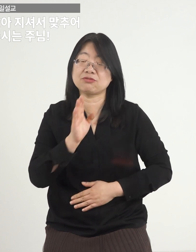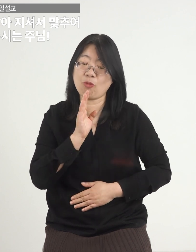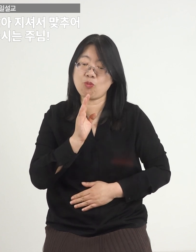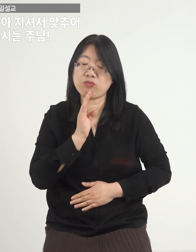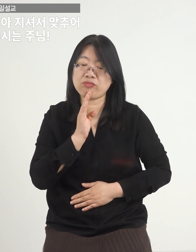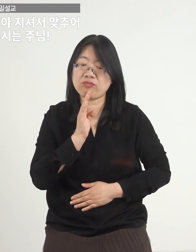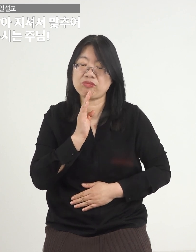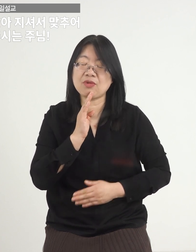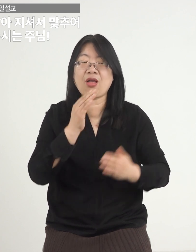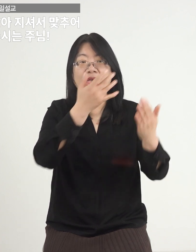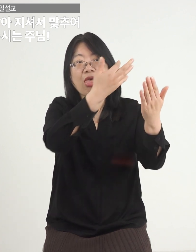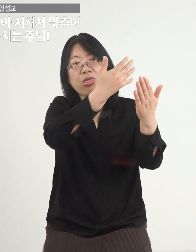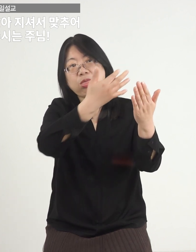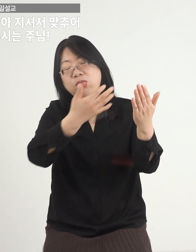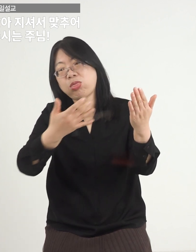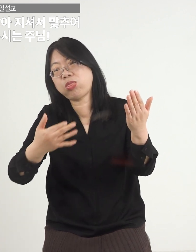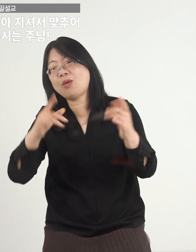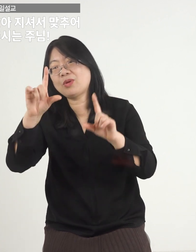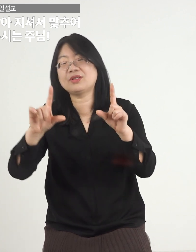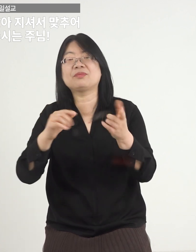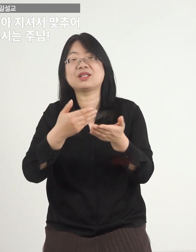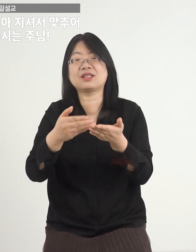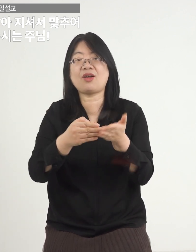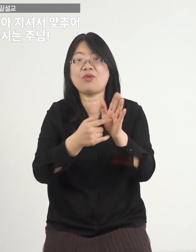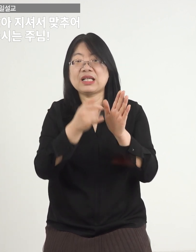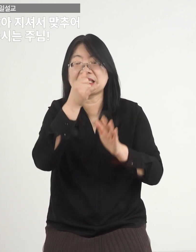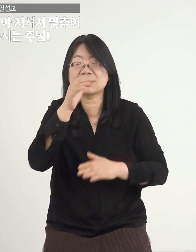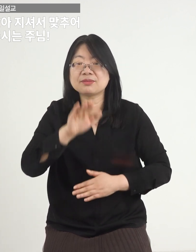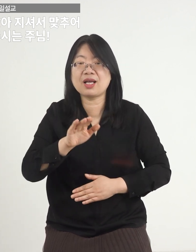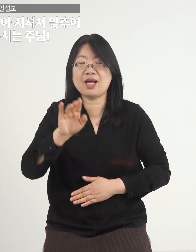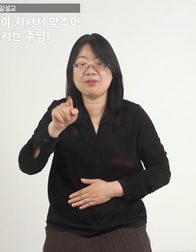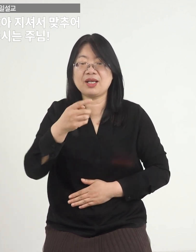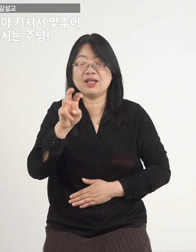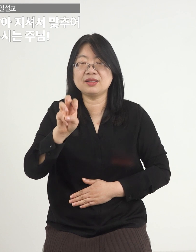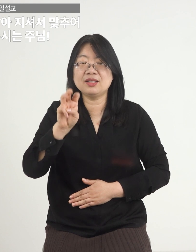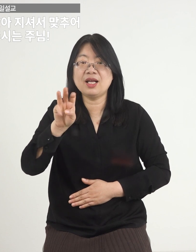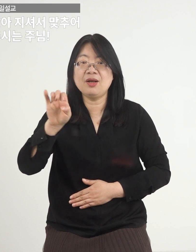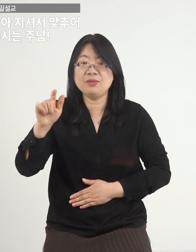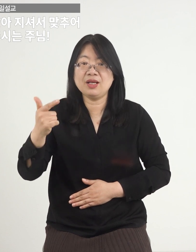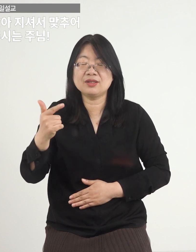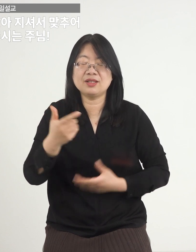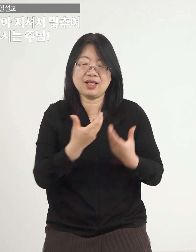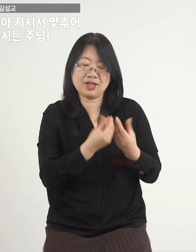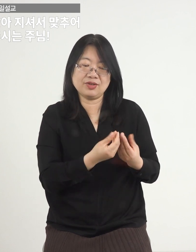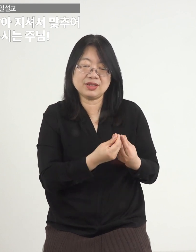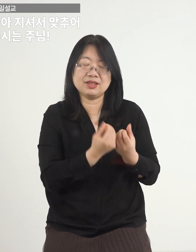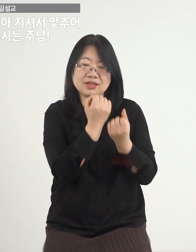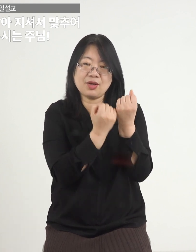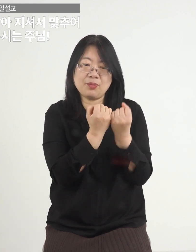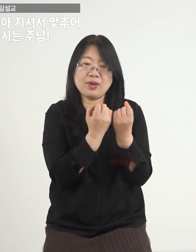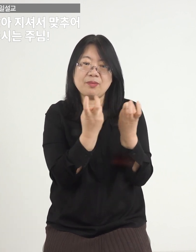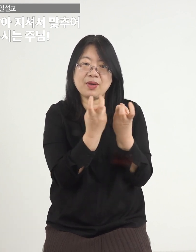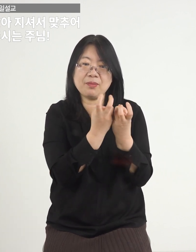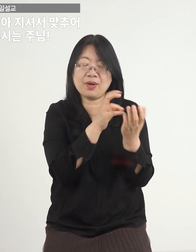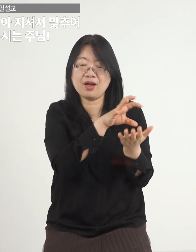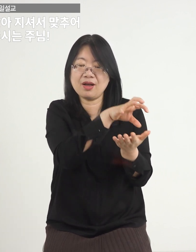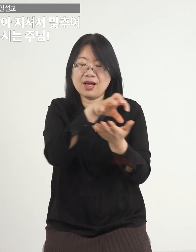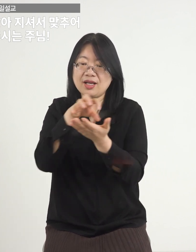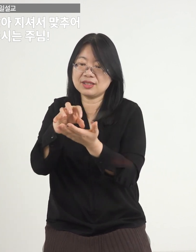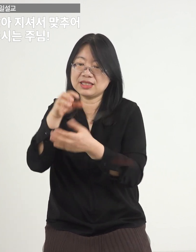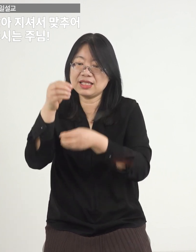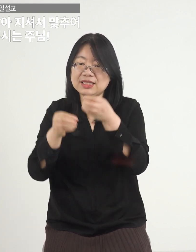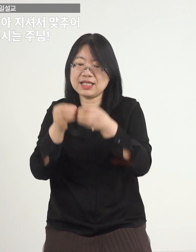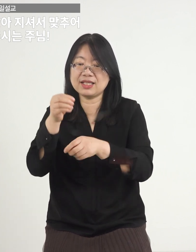있지만 이 133편은 은유적인 설명 방식을 담은 시라는